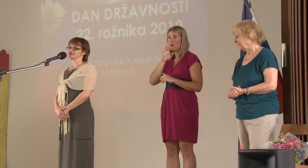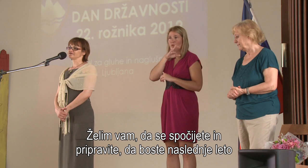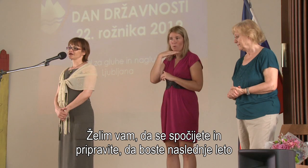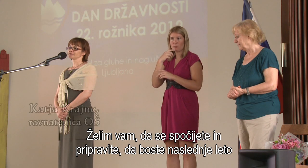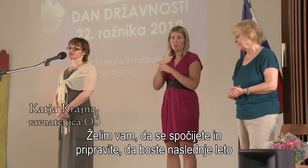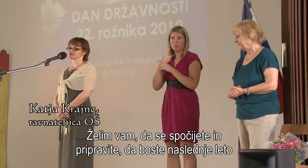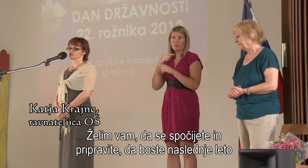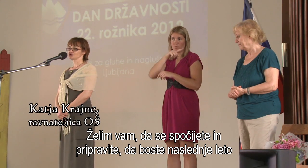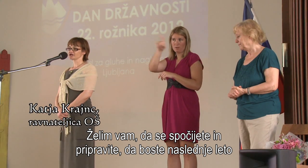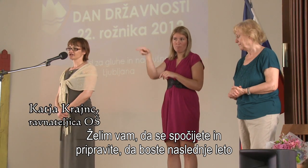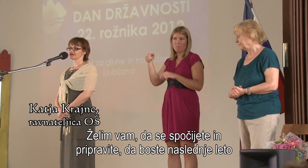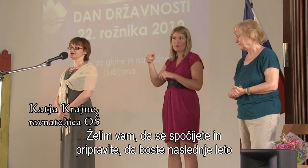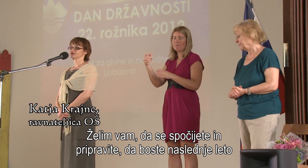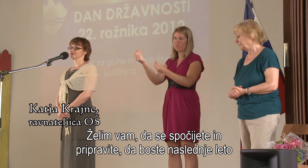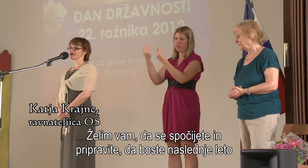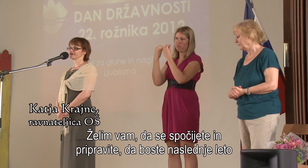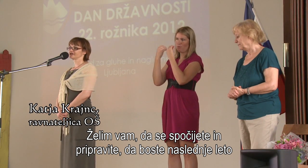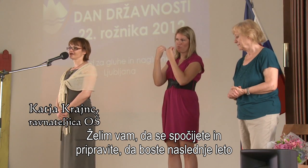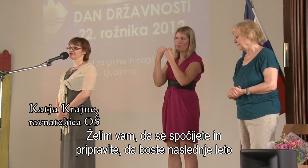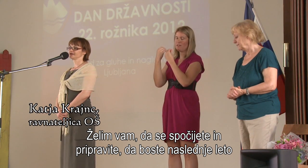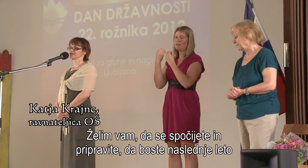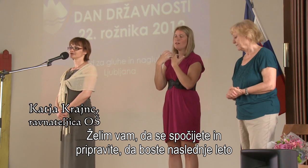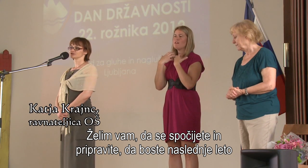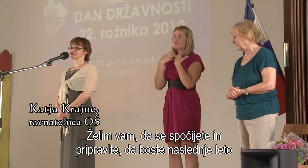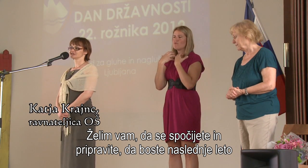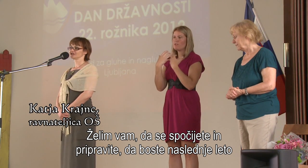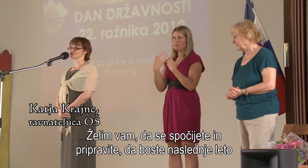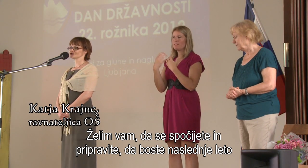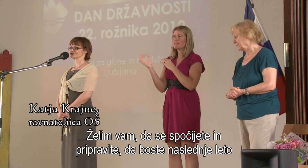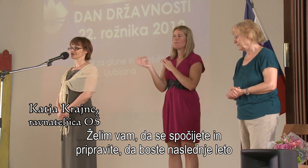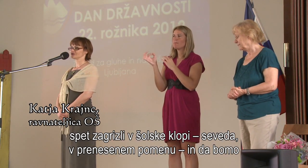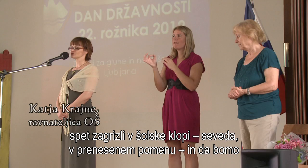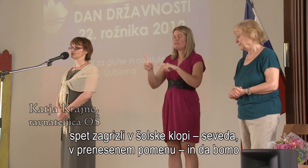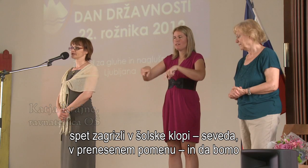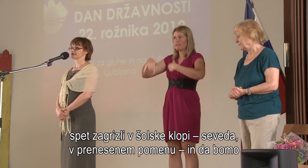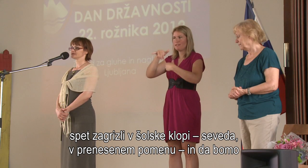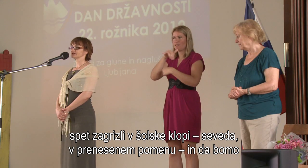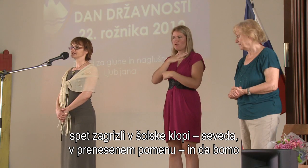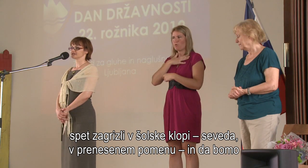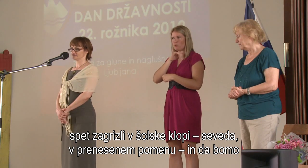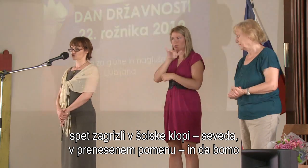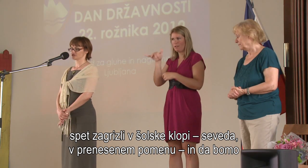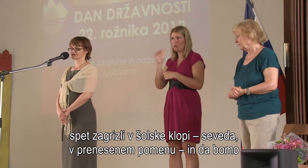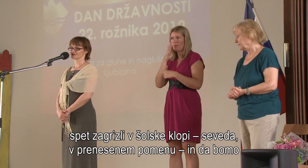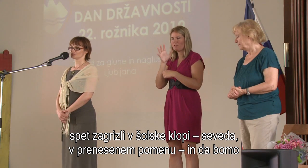Želim vam, da se spočijete in pripravite, da boste naslednje šolsko leto zopet zagrizli v šolske